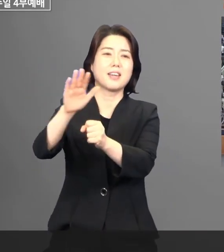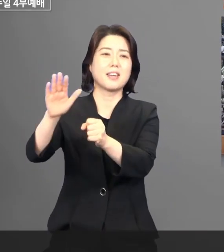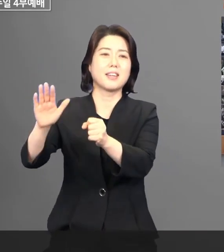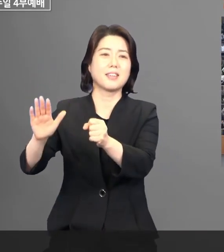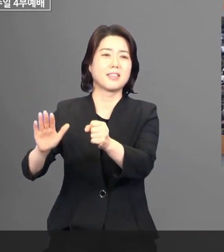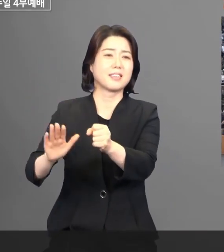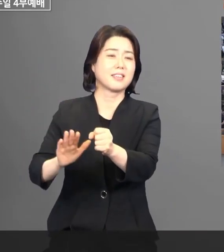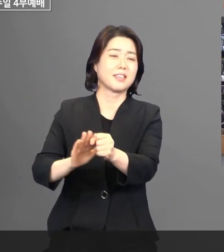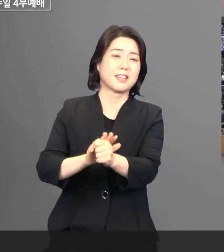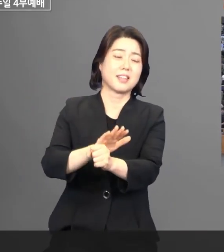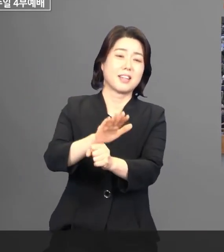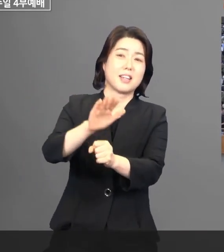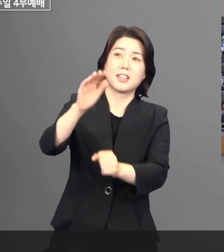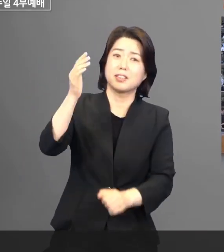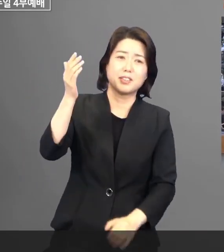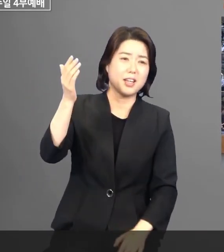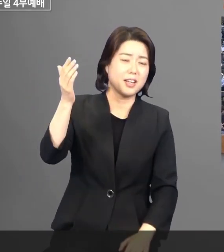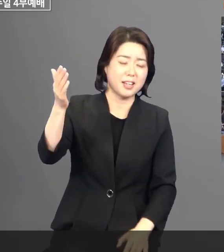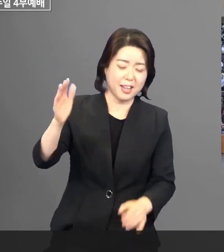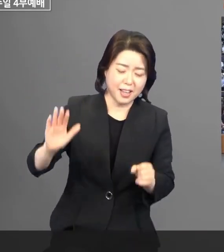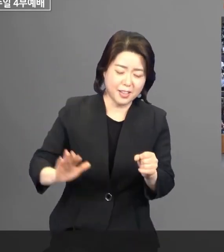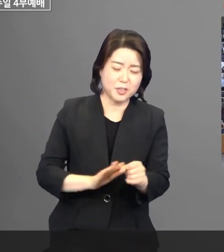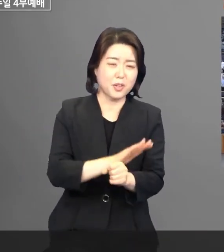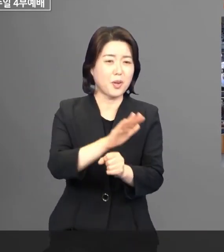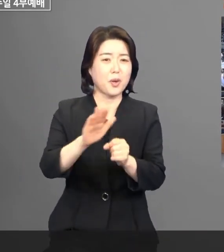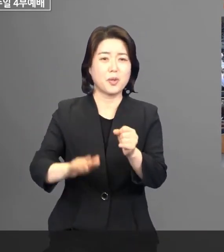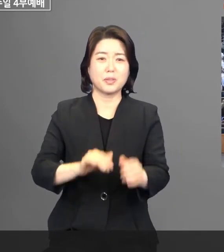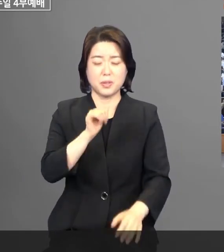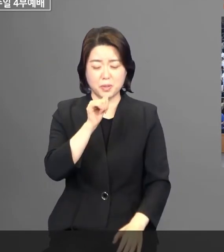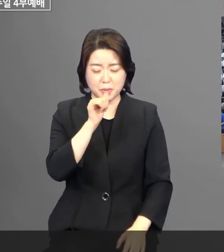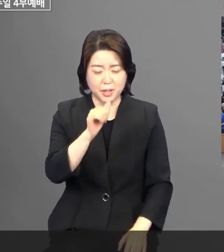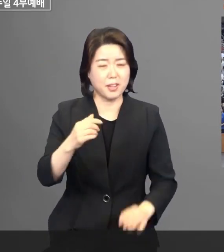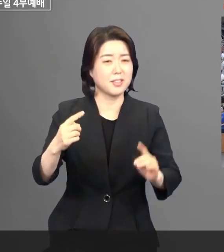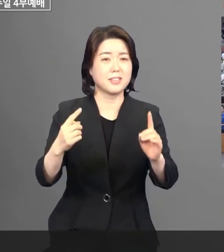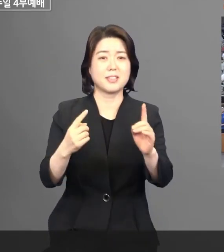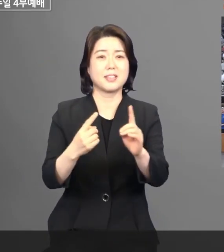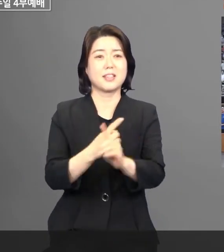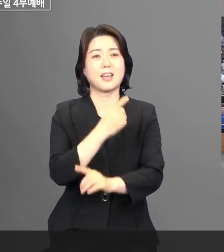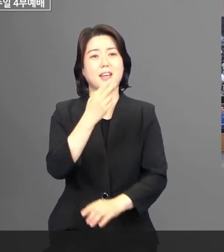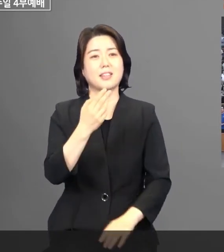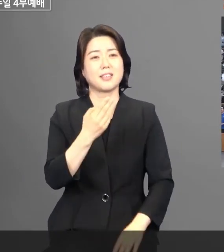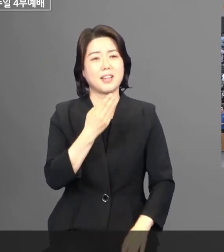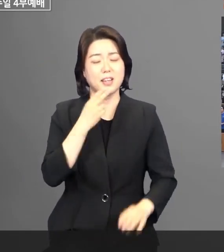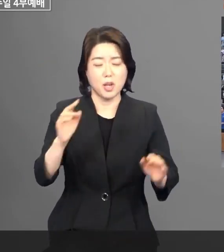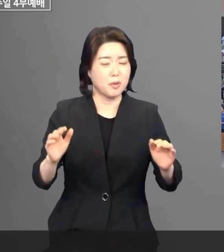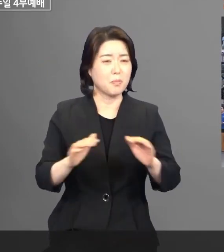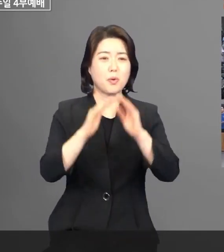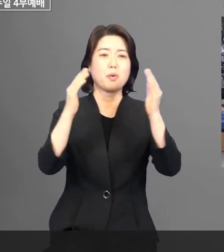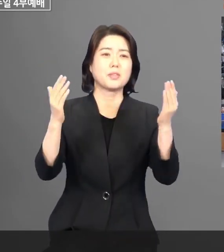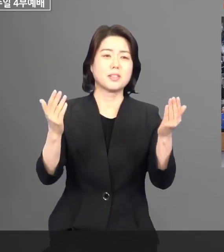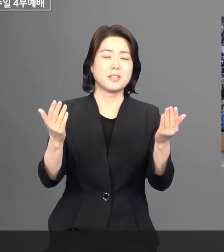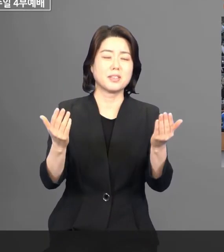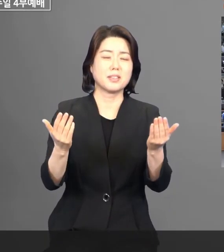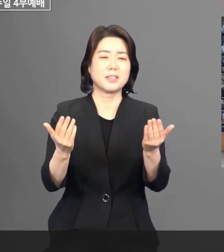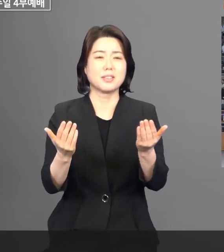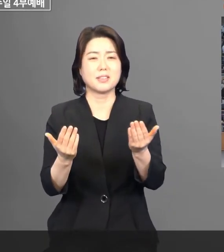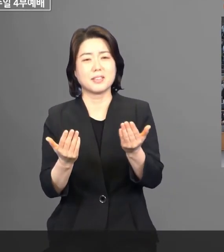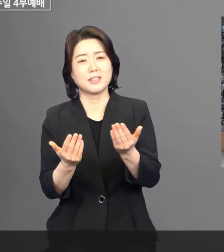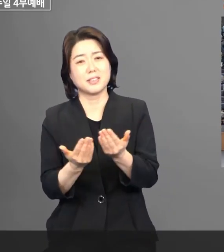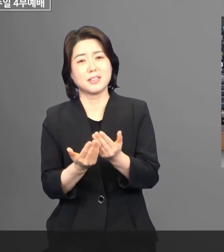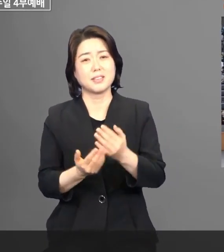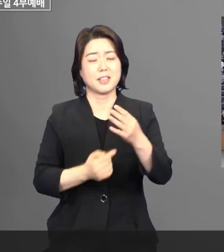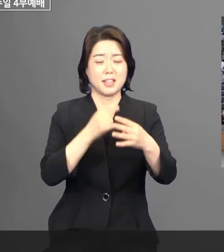사랑, 그 사랑은 결코 변치 않는 모든